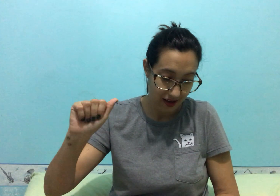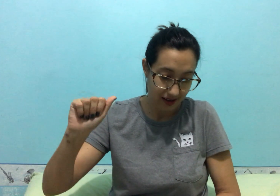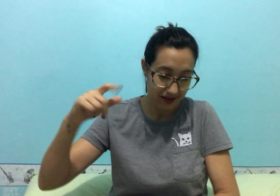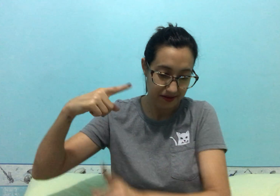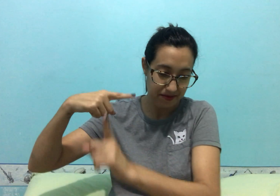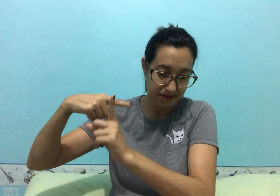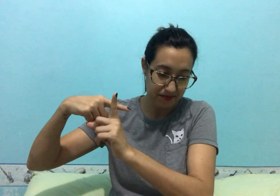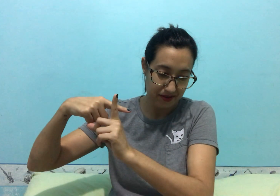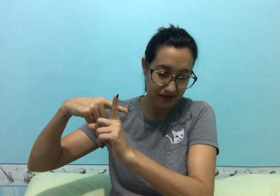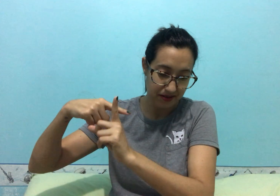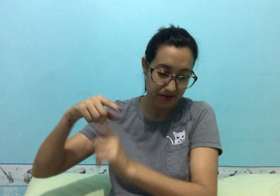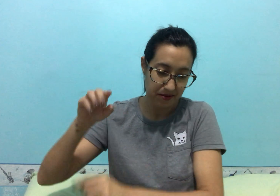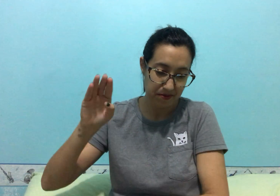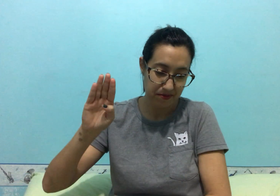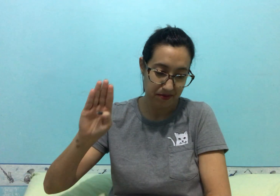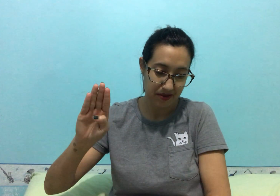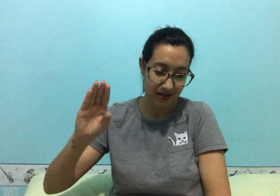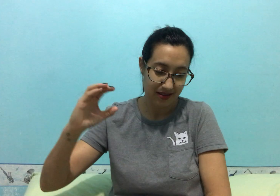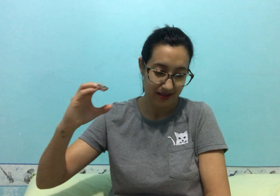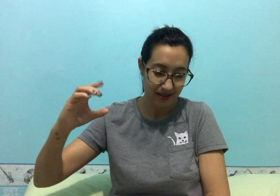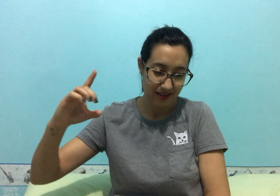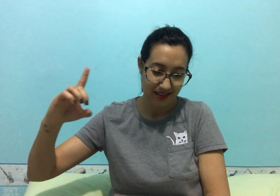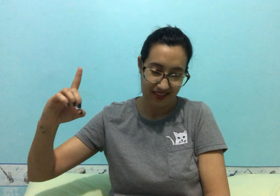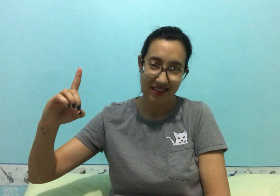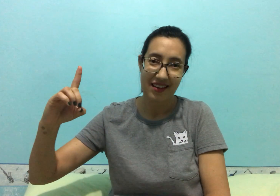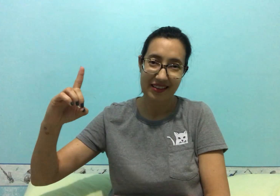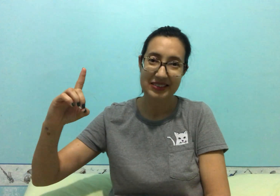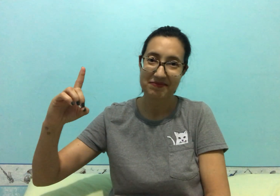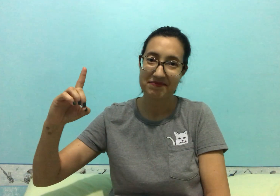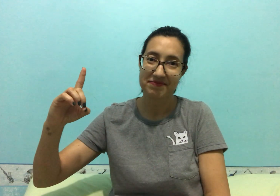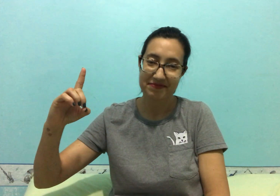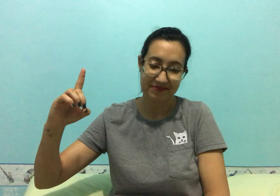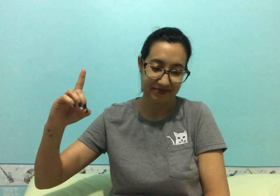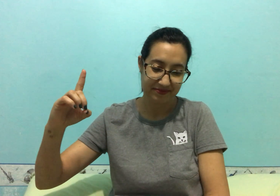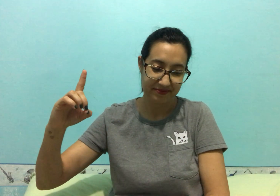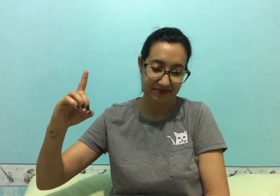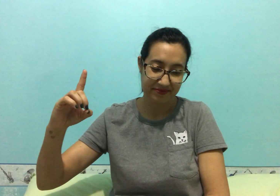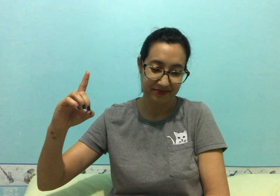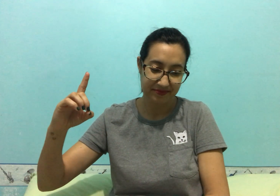nós podemos agora aqui distribuir novamente, né? Ficando com duas equações